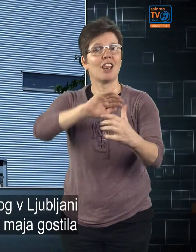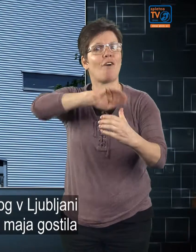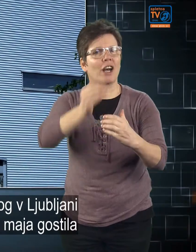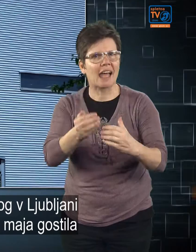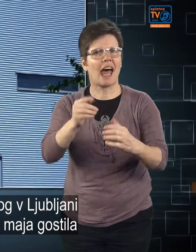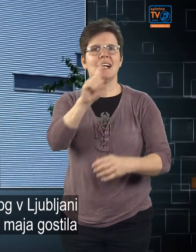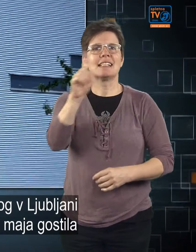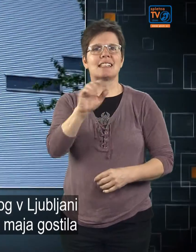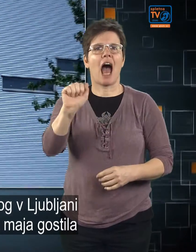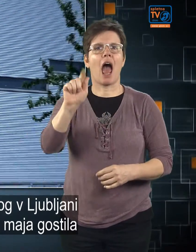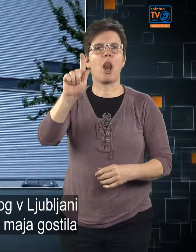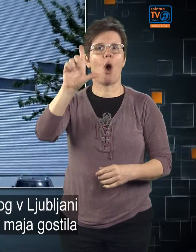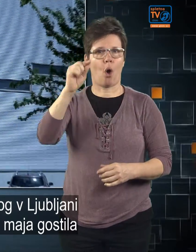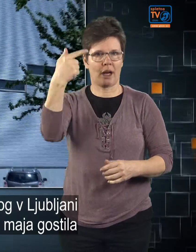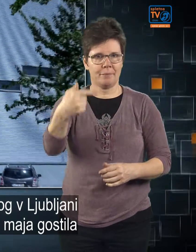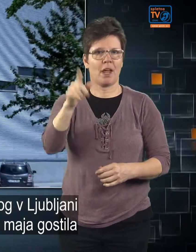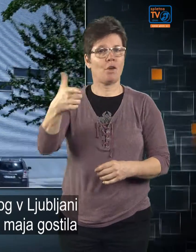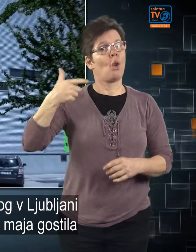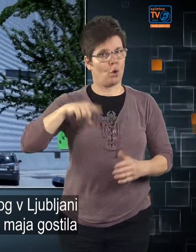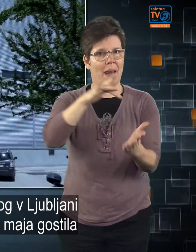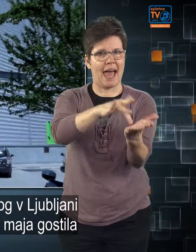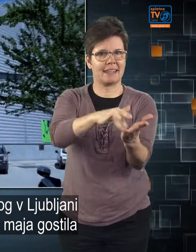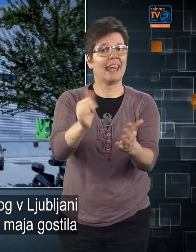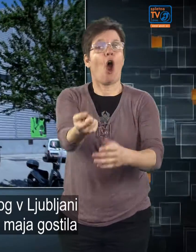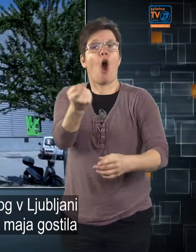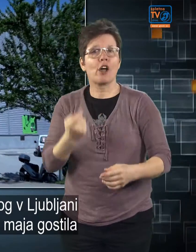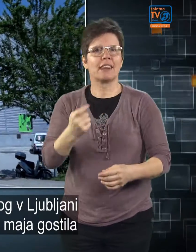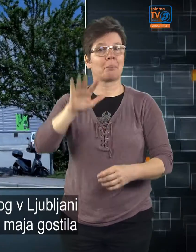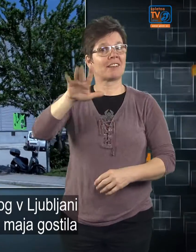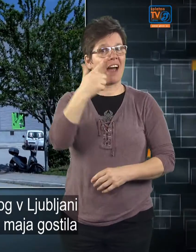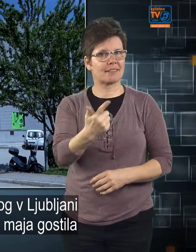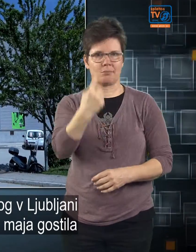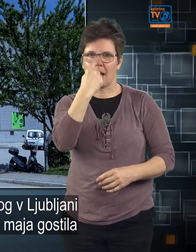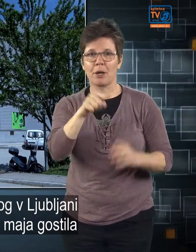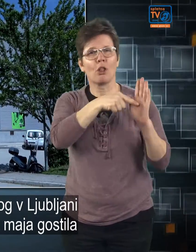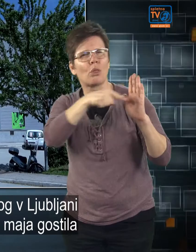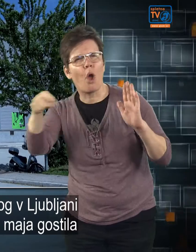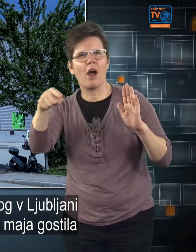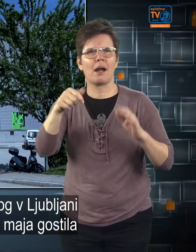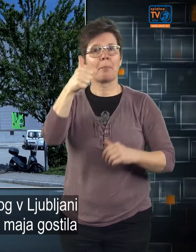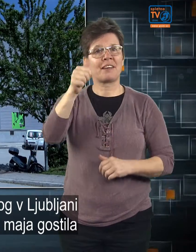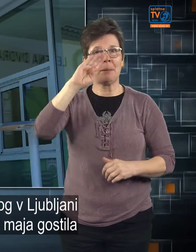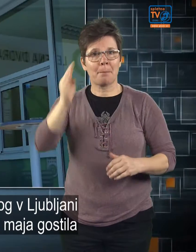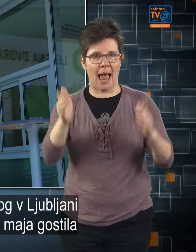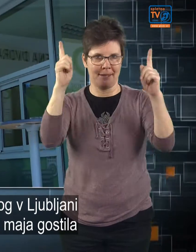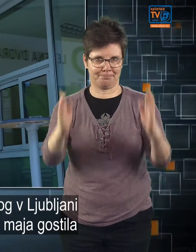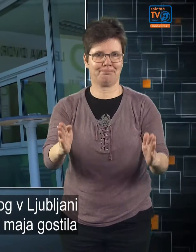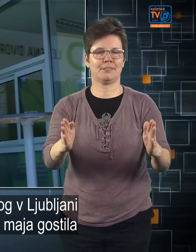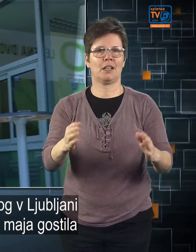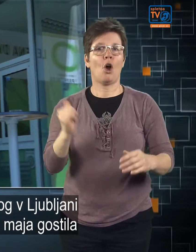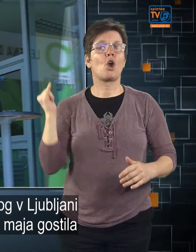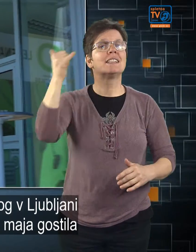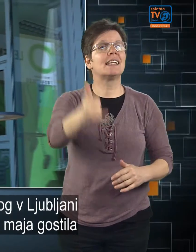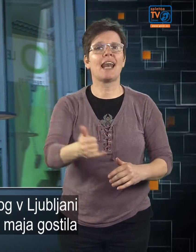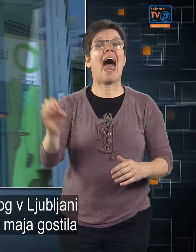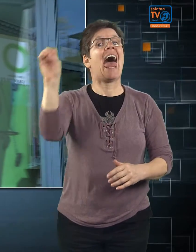Ledena dvorana Zalog v Ljubljani je od 25. aprila do 1. maja gostila Evropsko krlinško